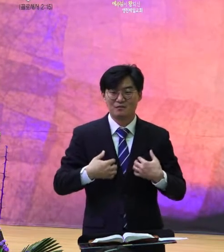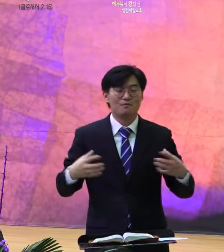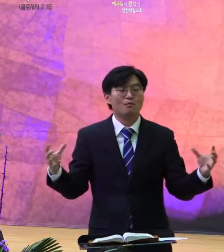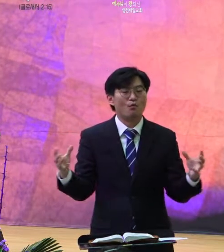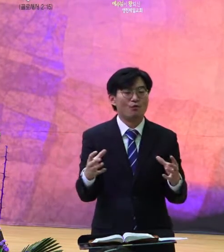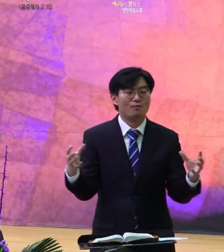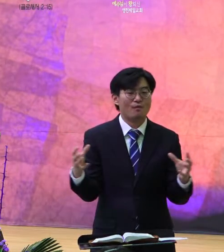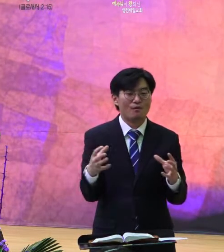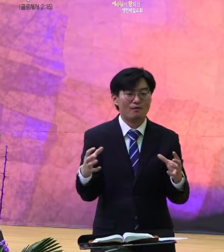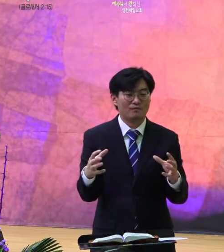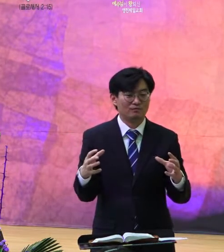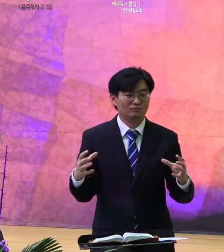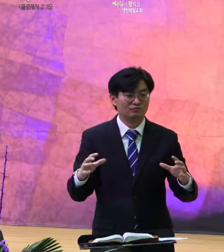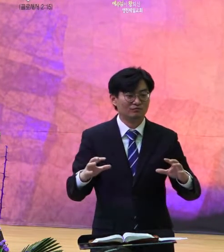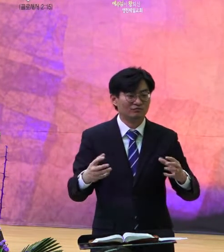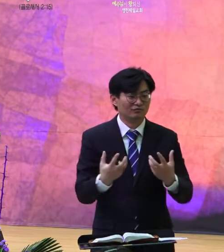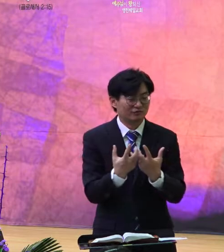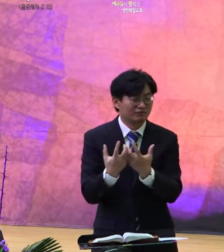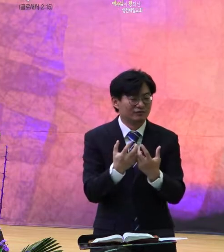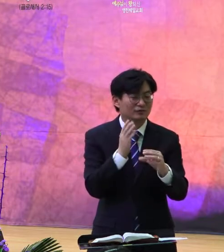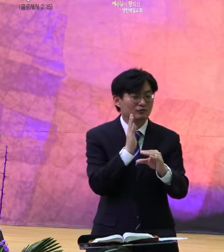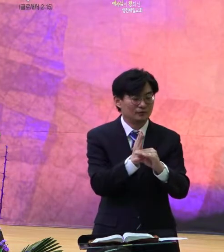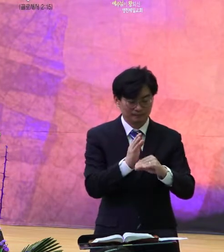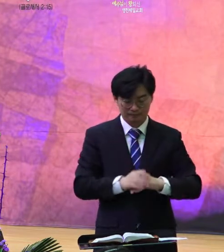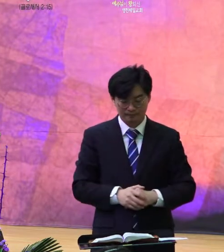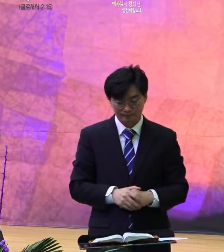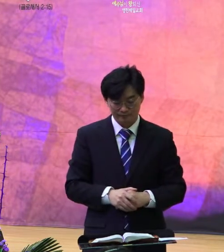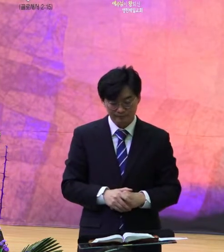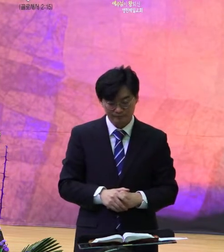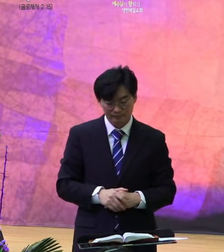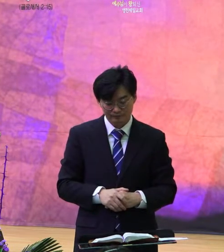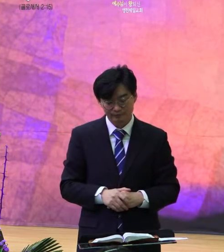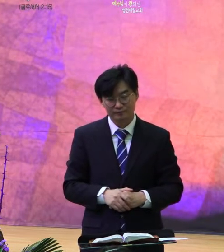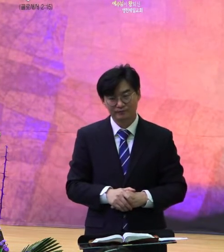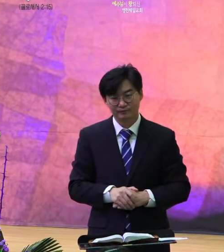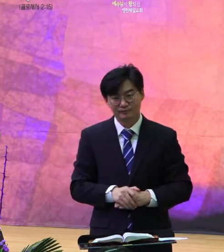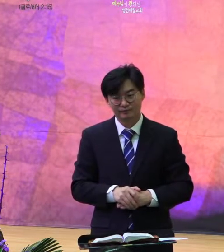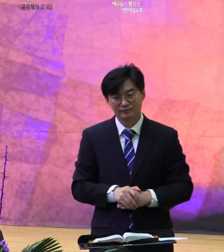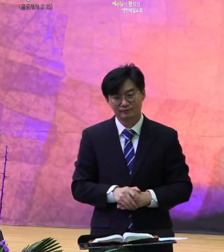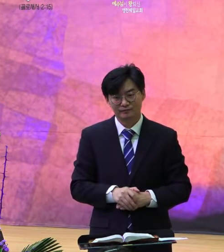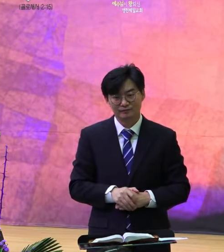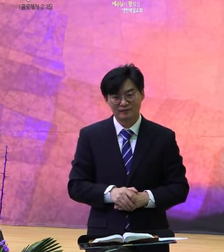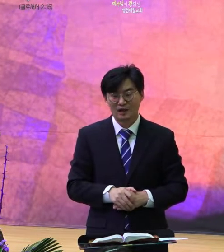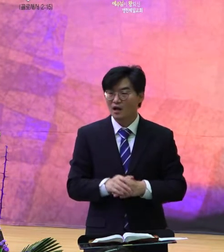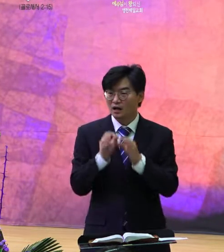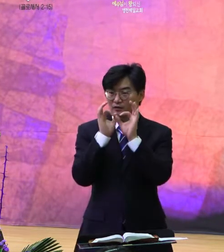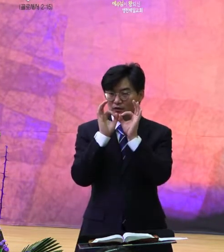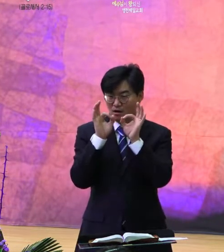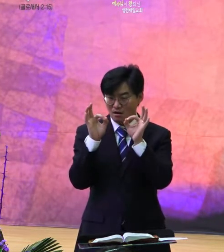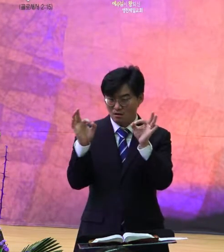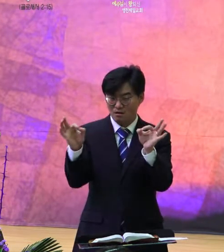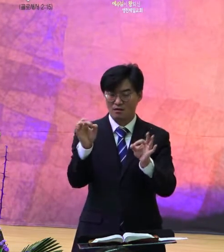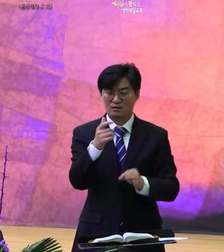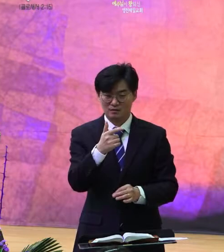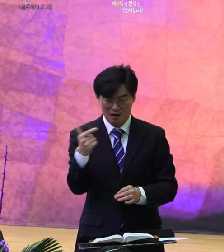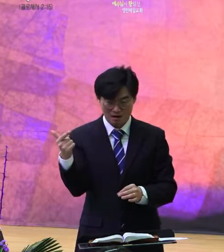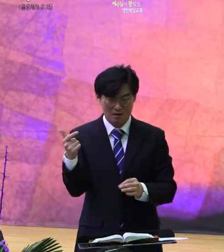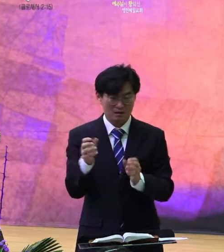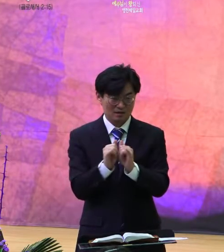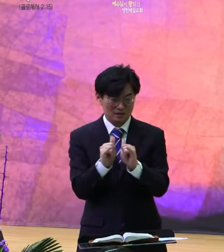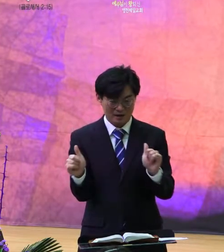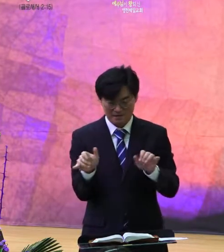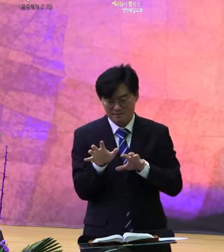모여들었던 것입니다. 여러분, 그 광경을 좀 더 깊이 한번 생각해 보십시오. 소리를 치면서 앞에서 가고